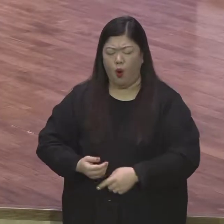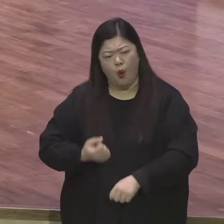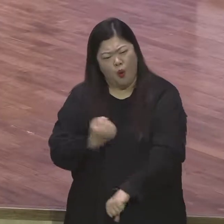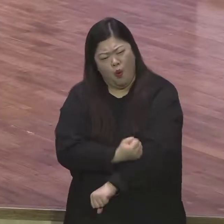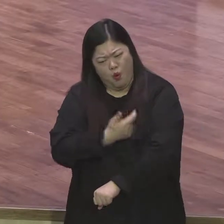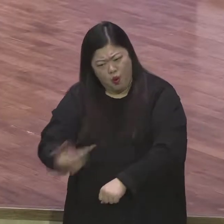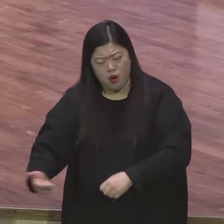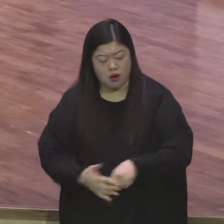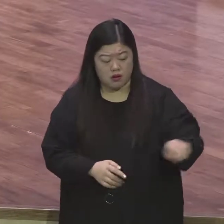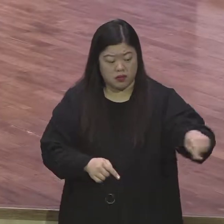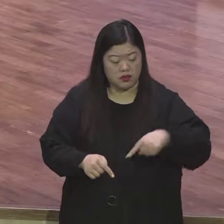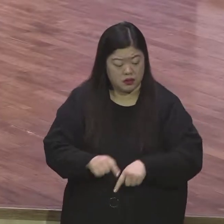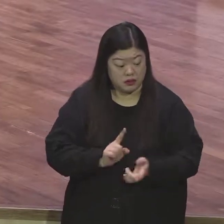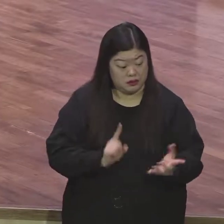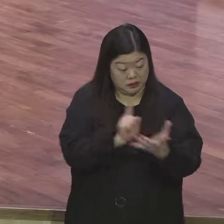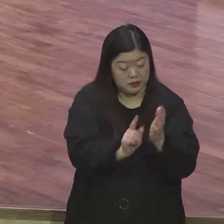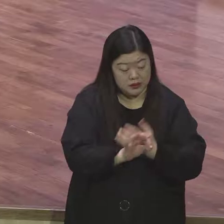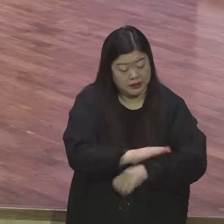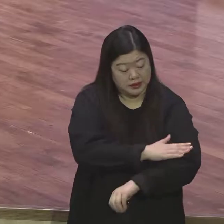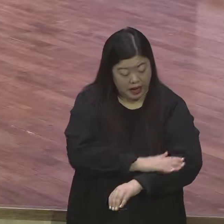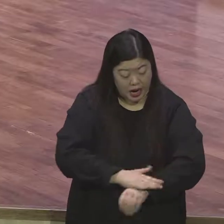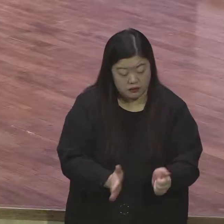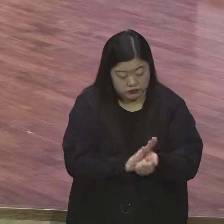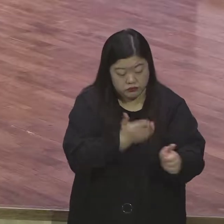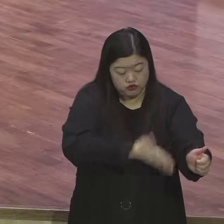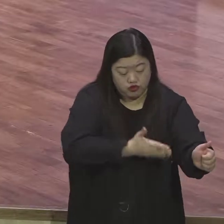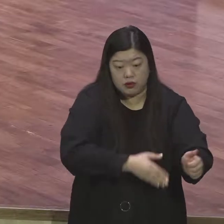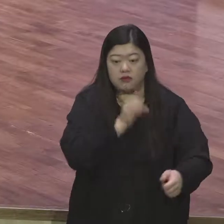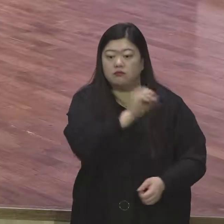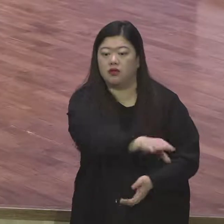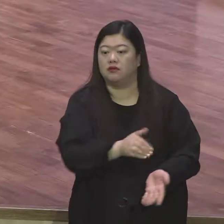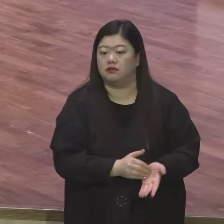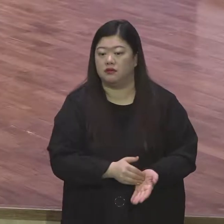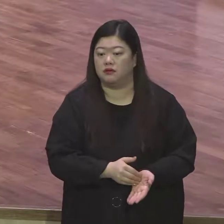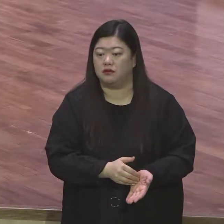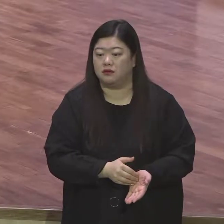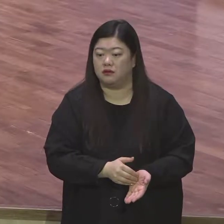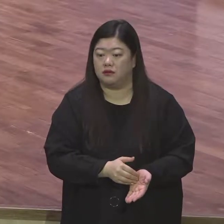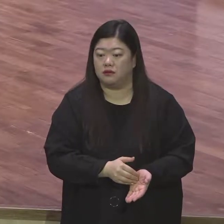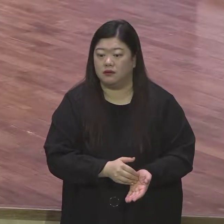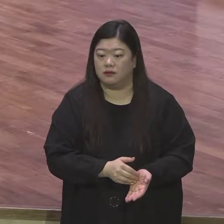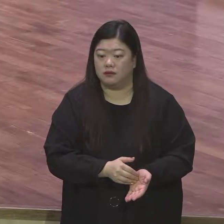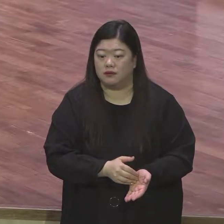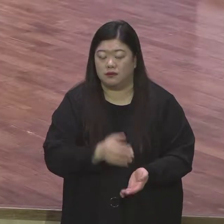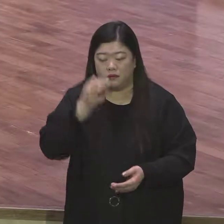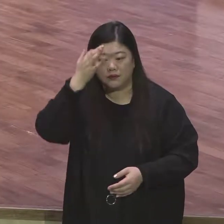말씀입니다. 이 바울 섬긴 것 때문에 2000년 동안 에바브로디도예요. 지금